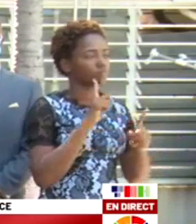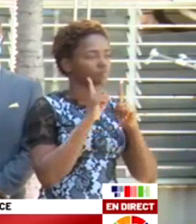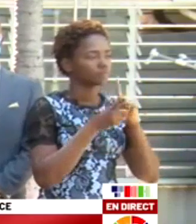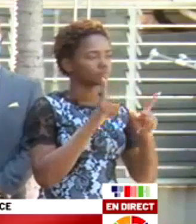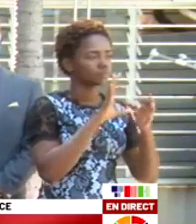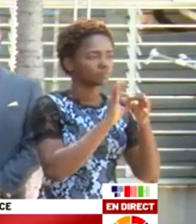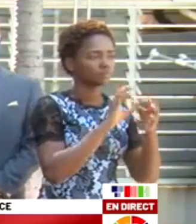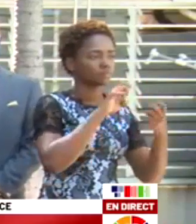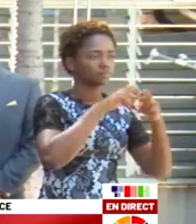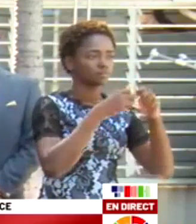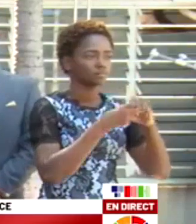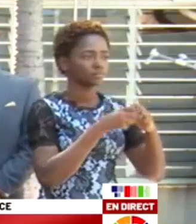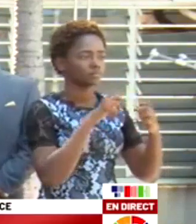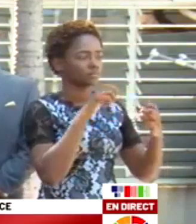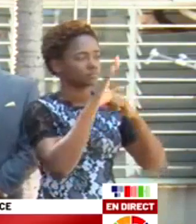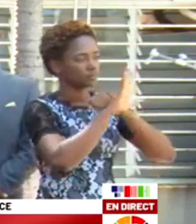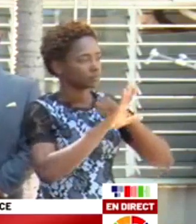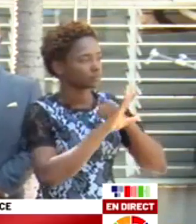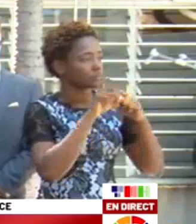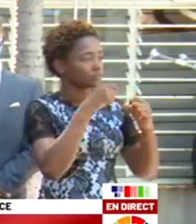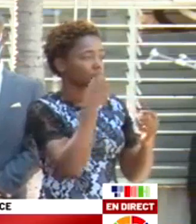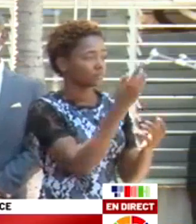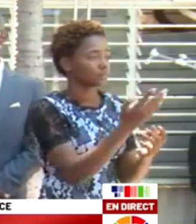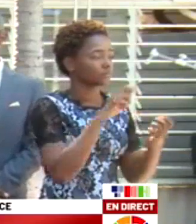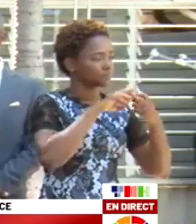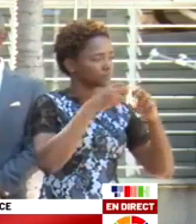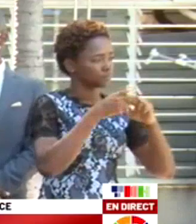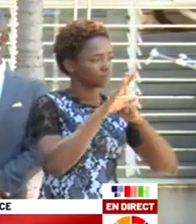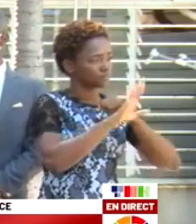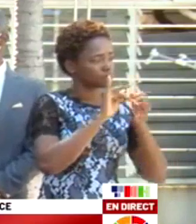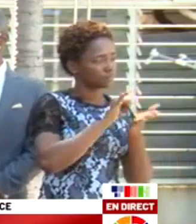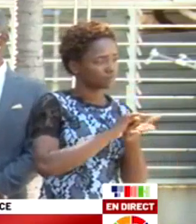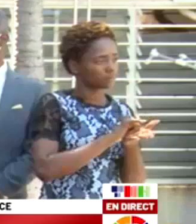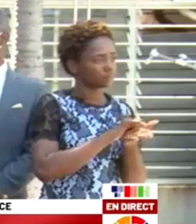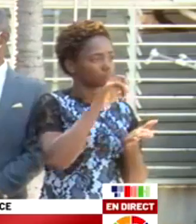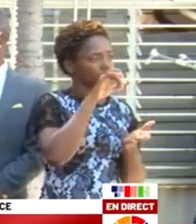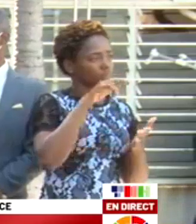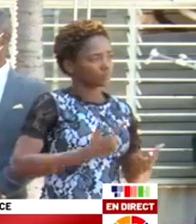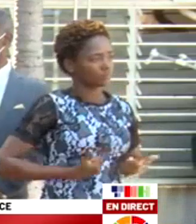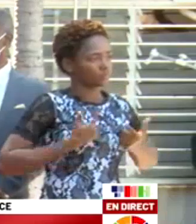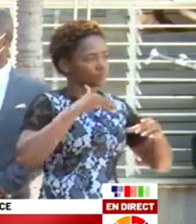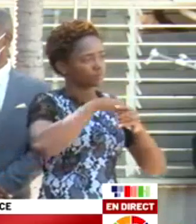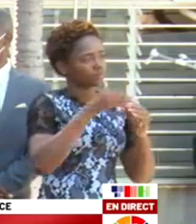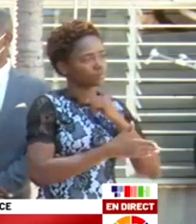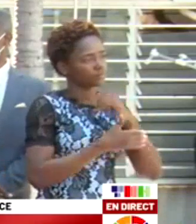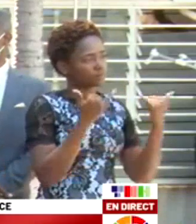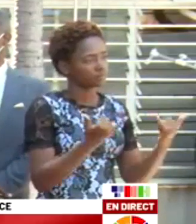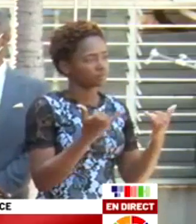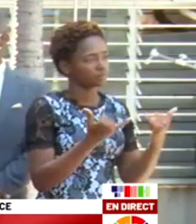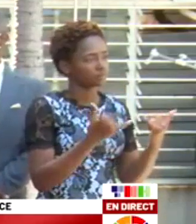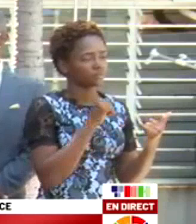de problème d'insécurité, mais il faut me dire que le problème d'insécurité, ça, que nous vivons dans le pays aujourd'hui, il n'est